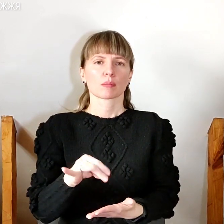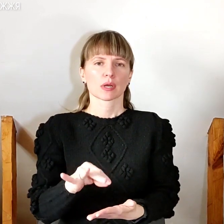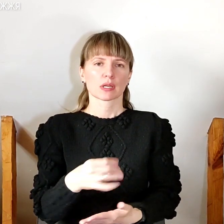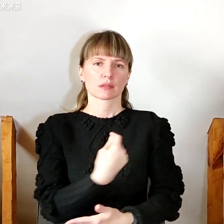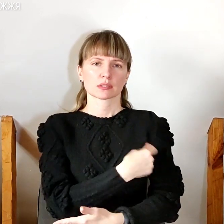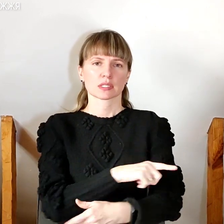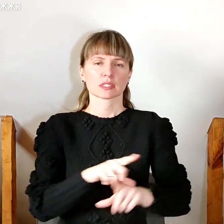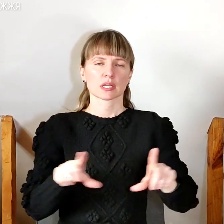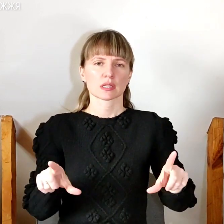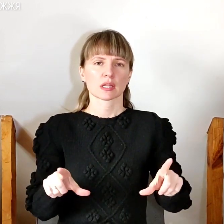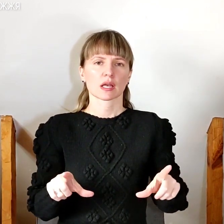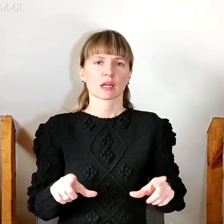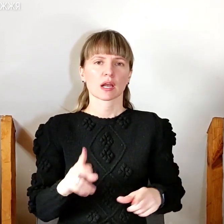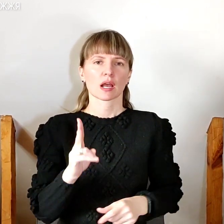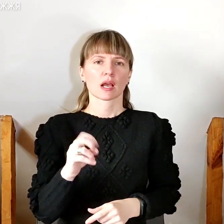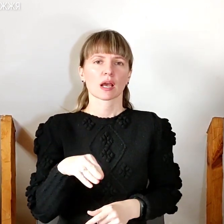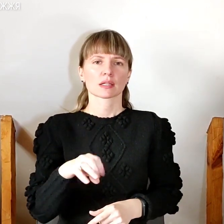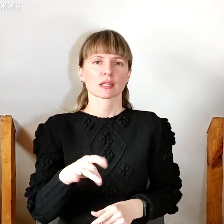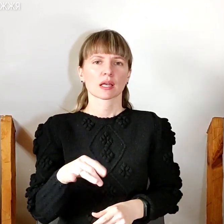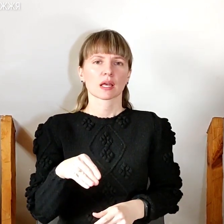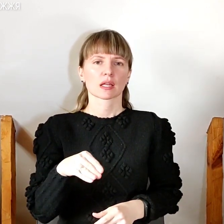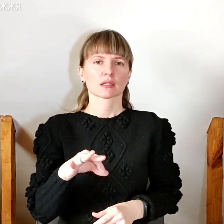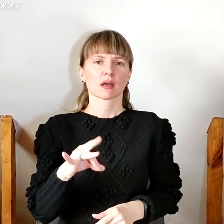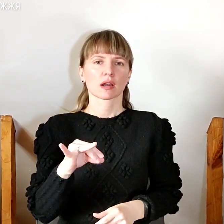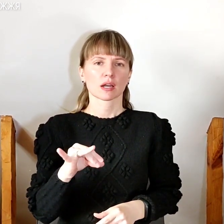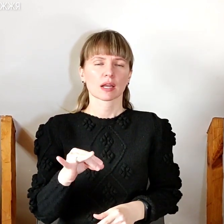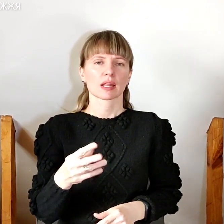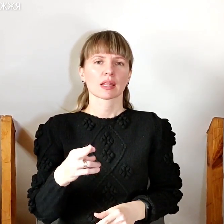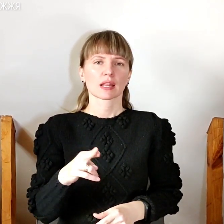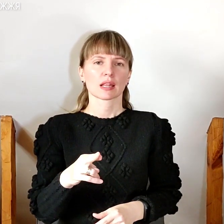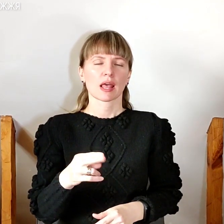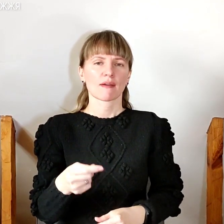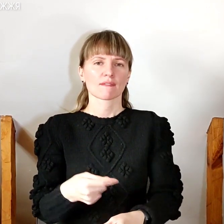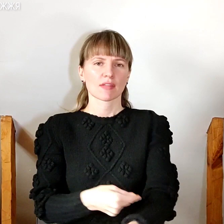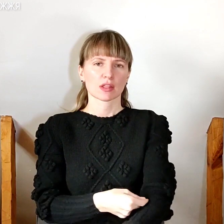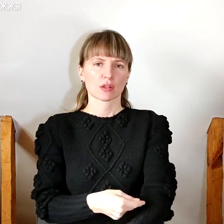стаціонарах. Флекс катетери це катетери для венозного доступу маленьких розмірів